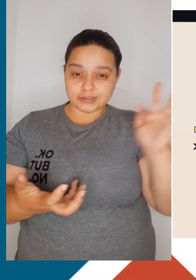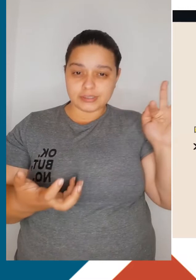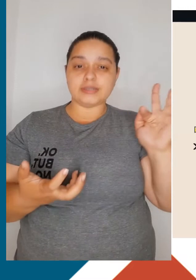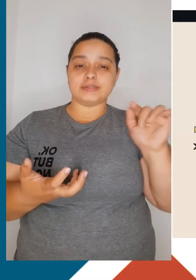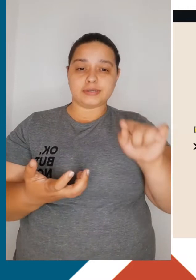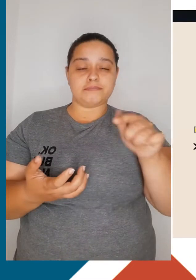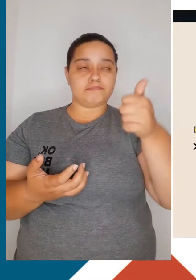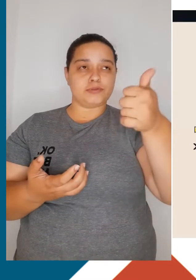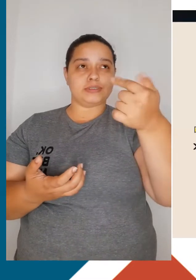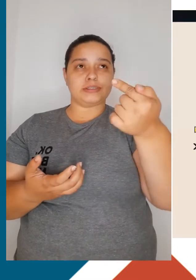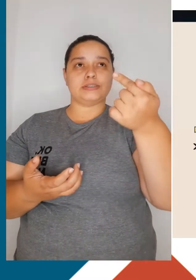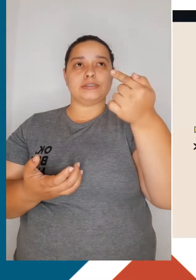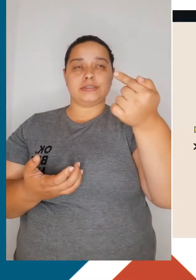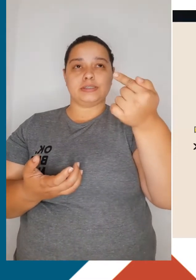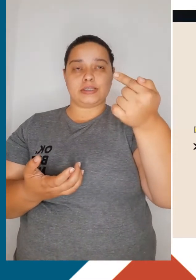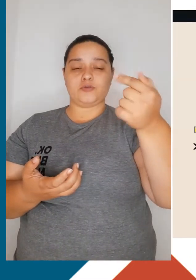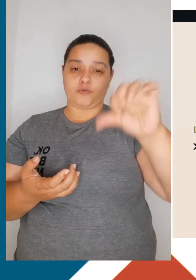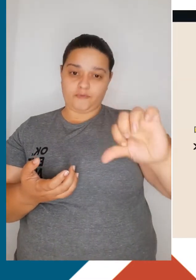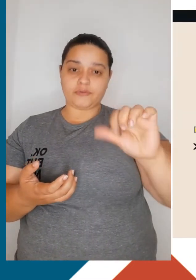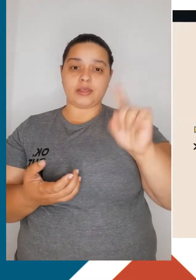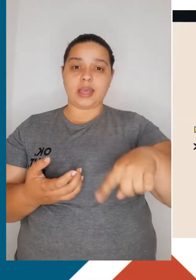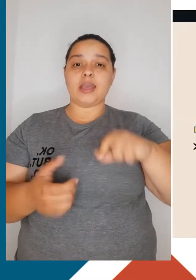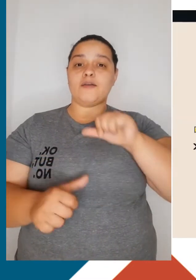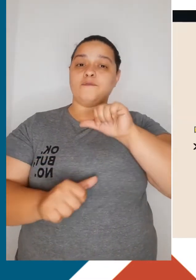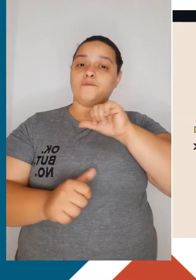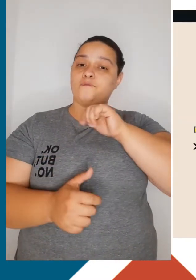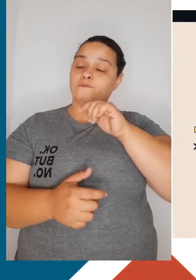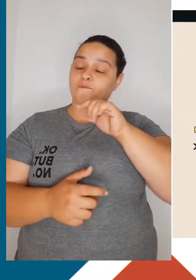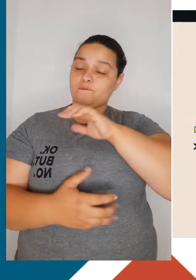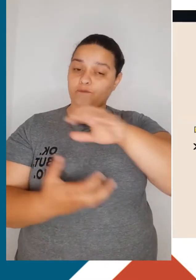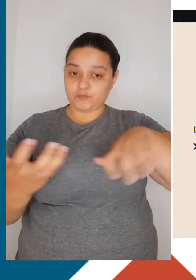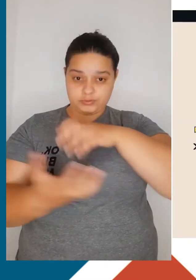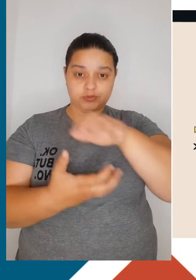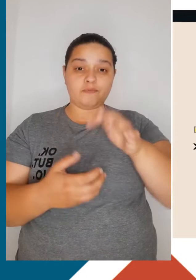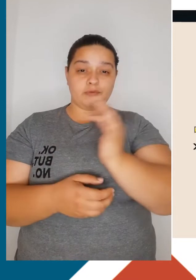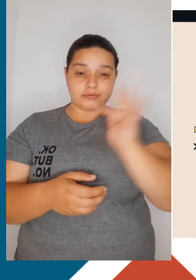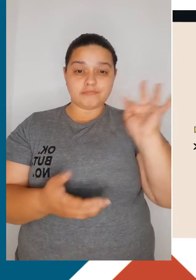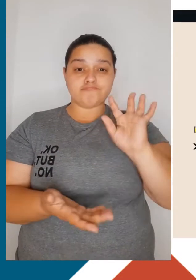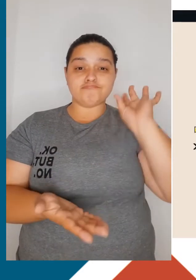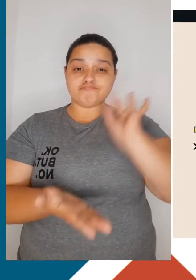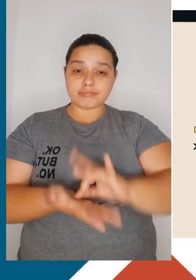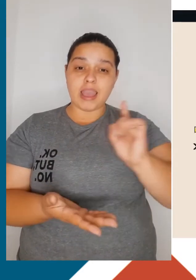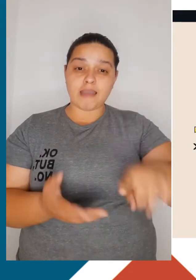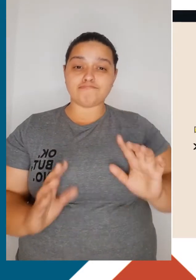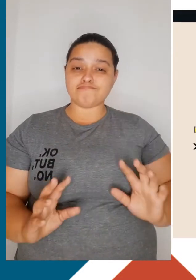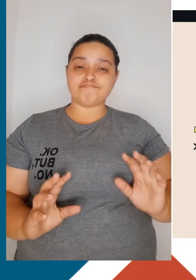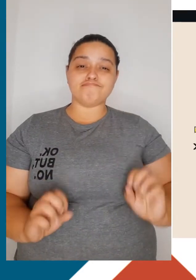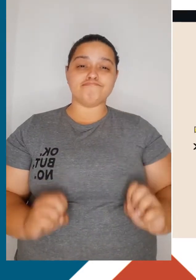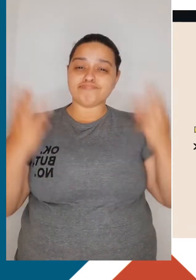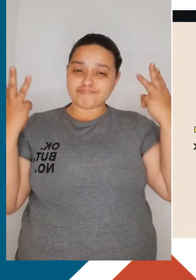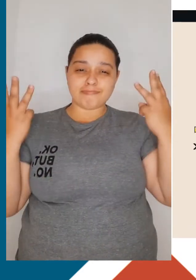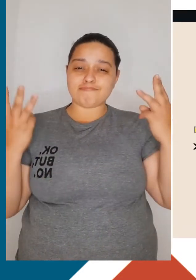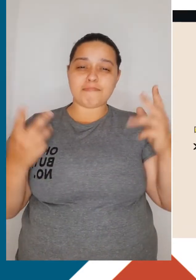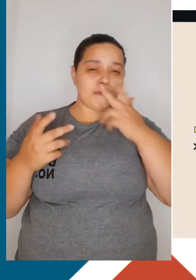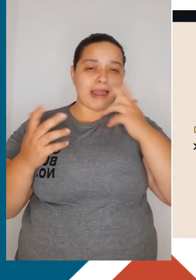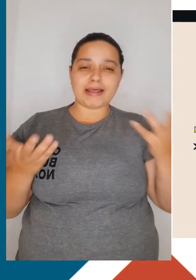em 1789 e dura 10 anos. A Revolução Francesa é considerada como, de fato, o evento histórico que